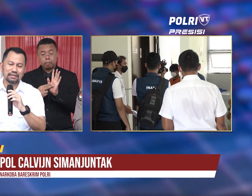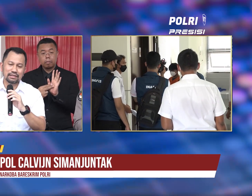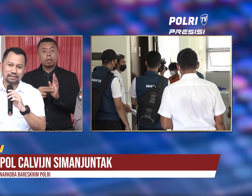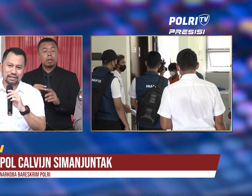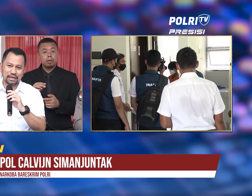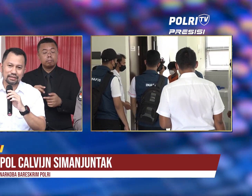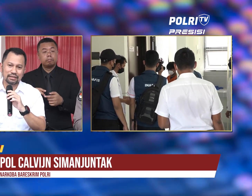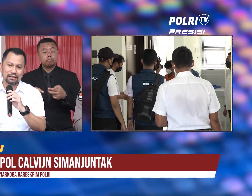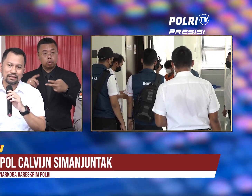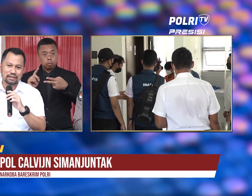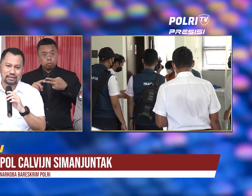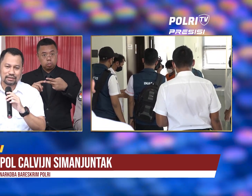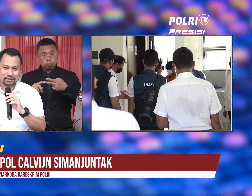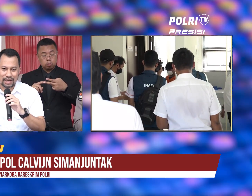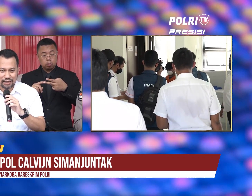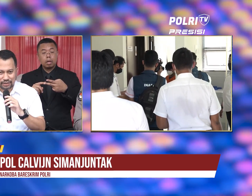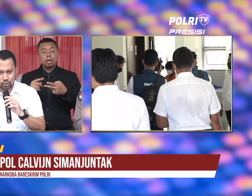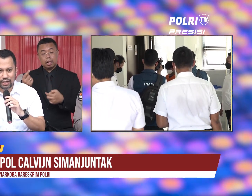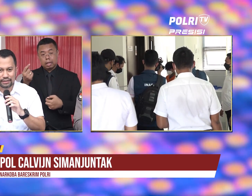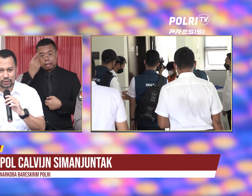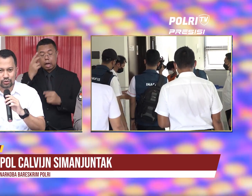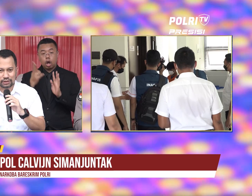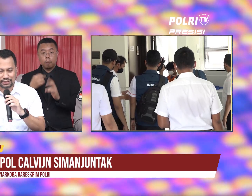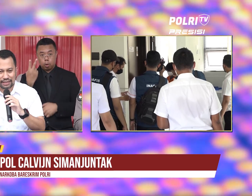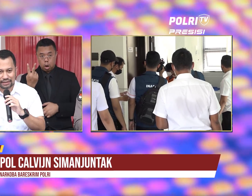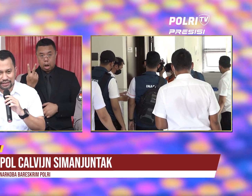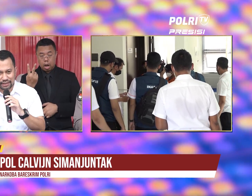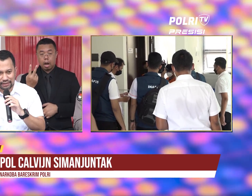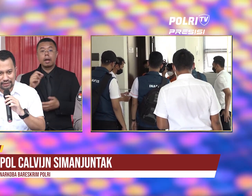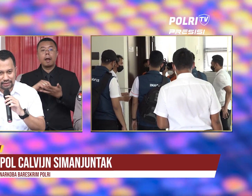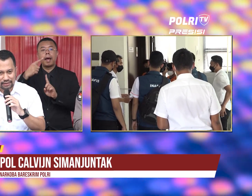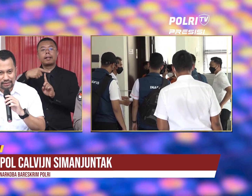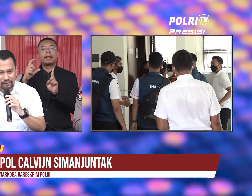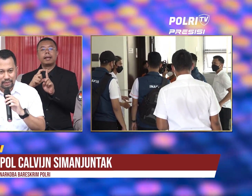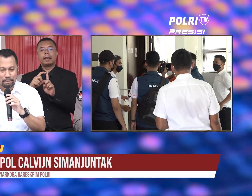bersama-sama dengan tersangka kedua yaitu tersangka TD